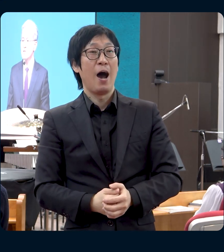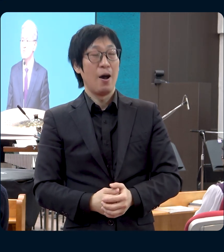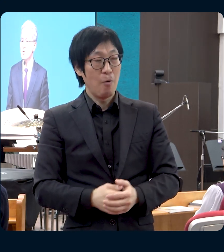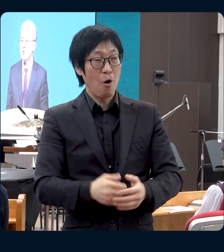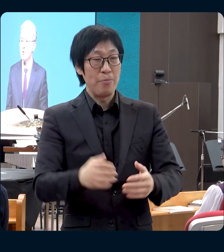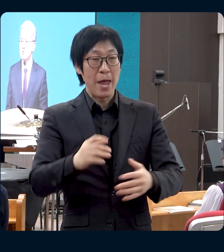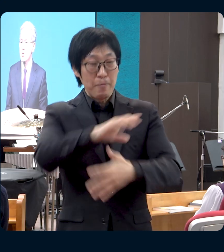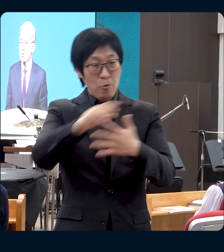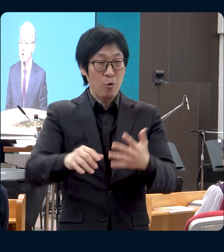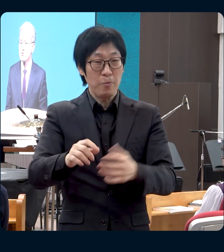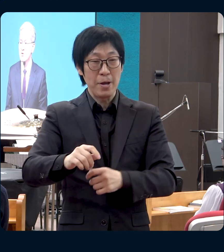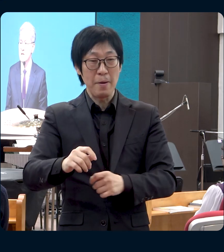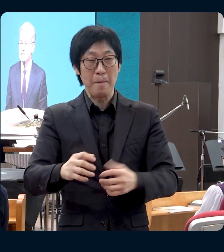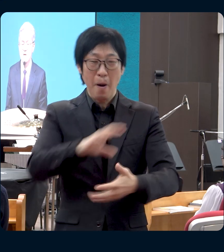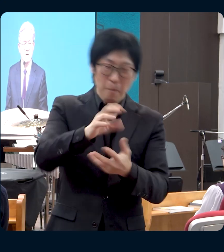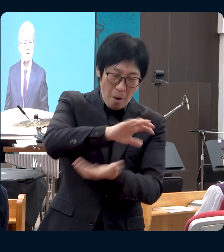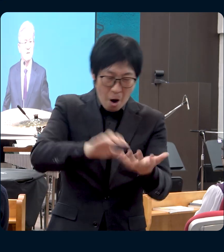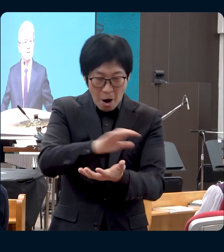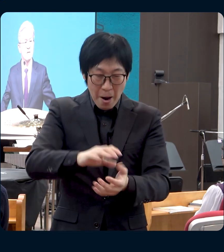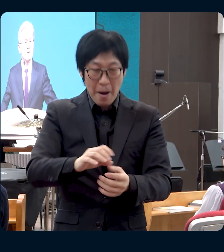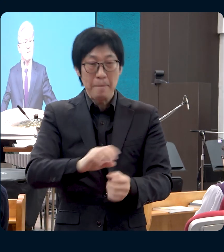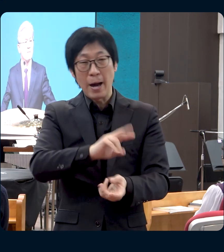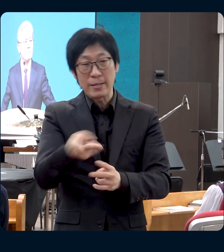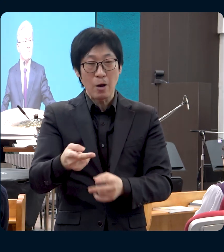분노하고 심지어 조롱할 수가 있느냐.